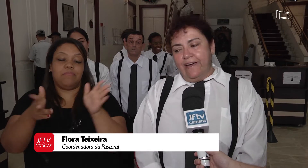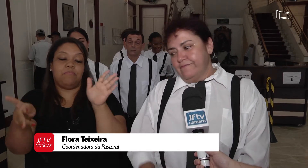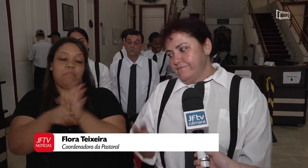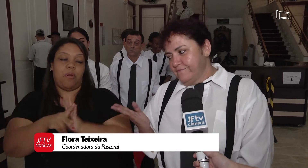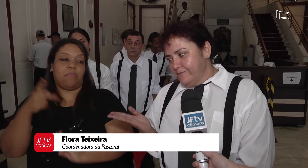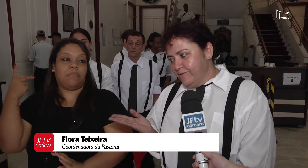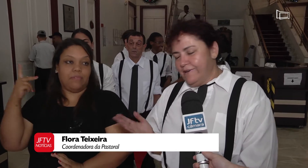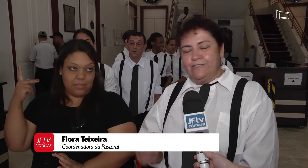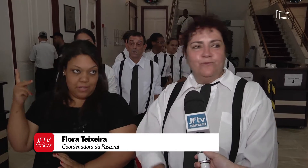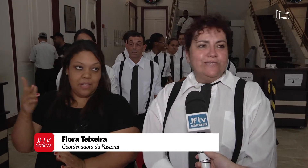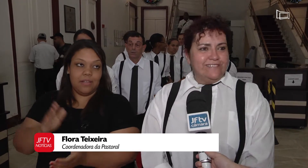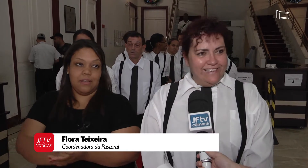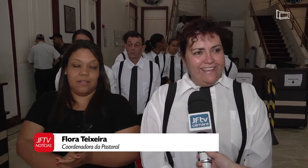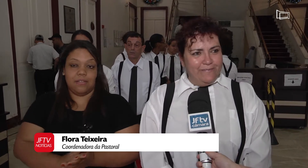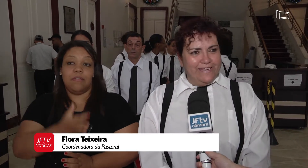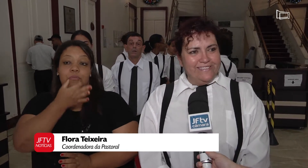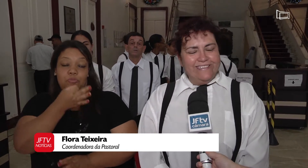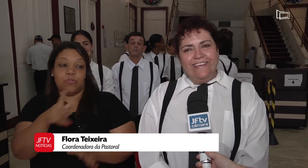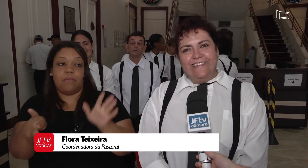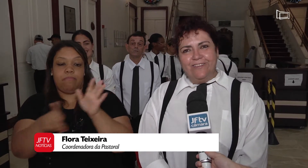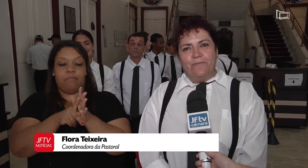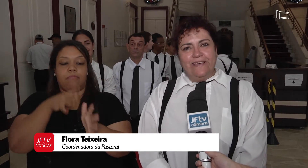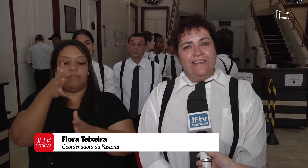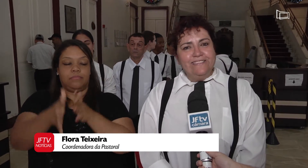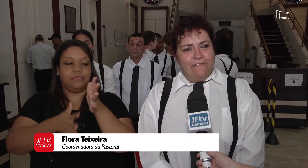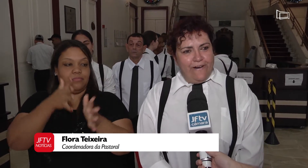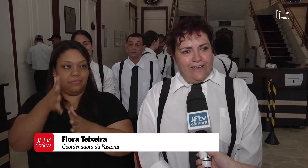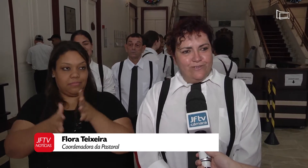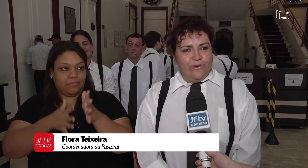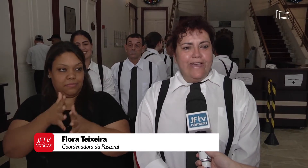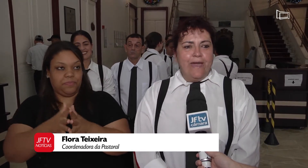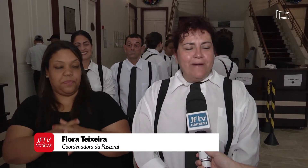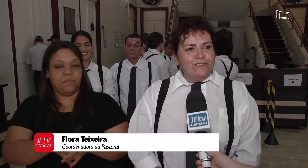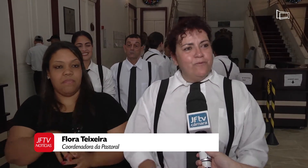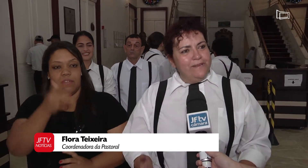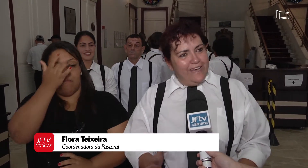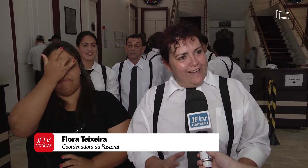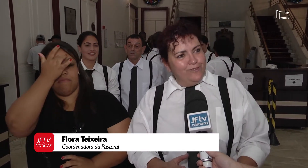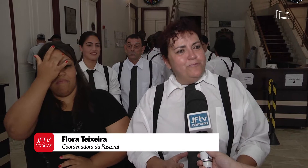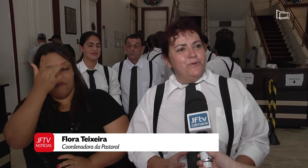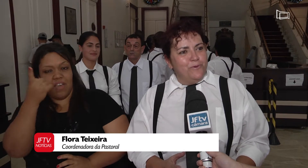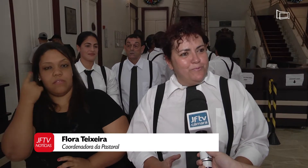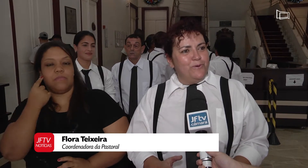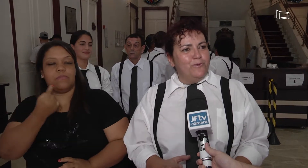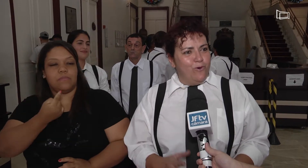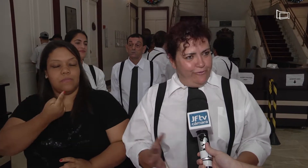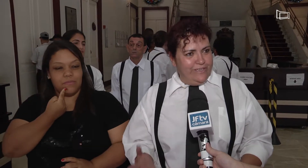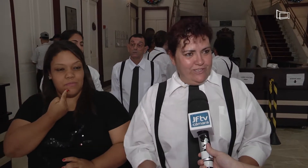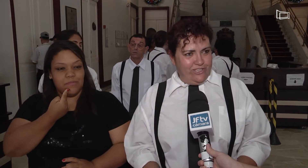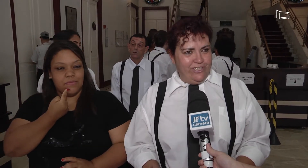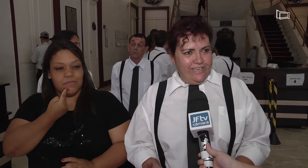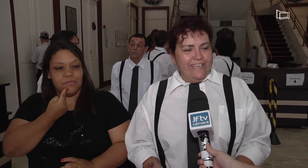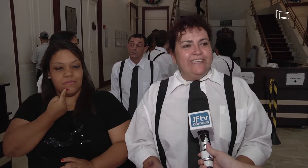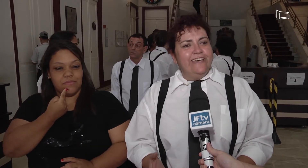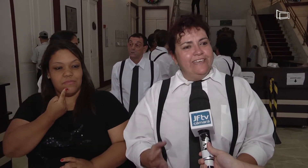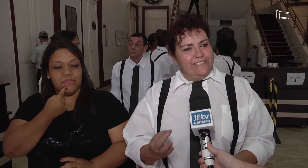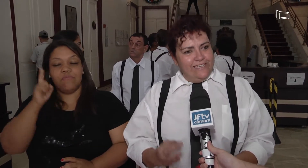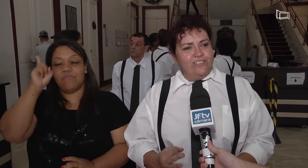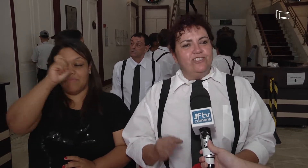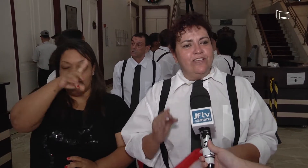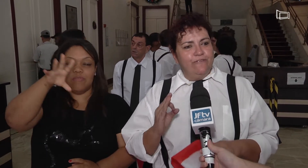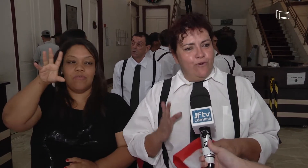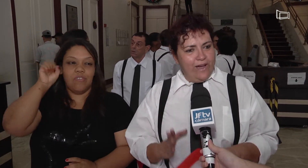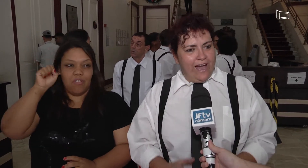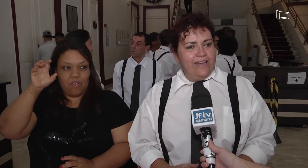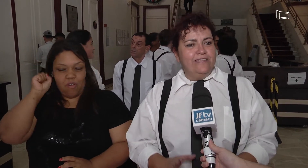apresentar as músicas em libras, então para eles é fácil. É mais complicado para o ouvinte, que aí